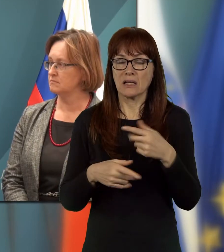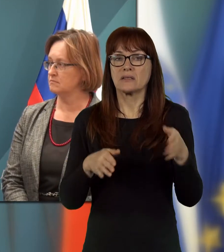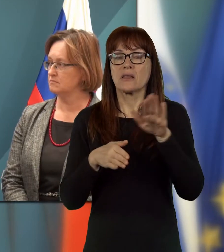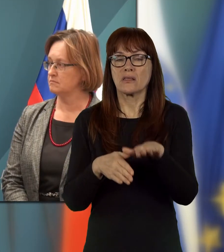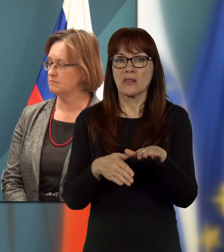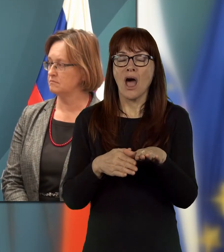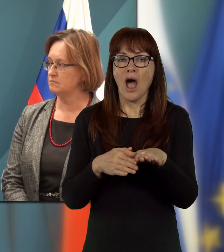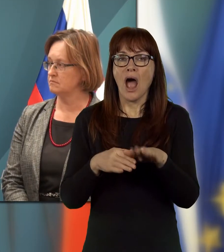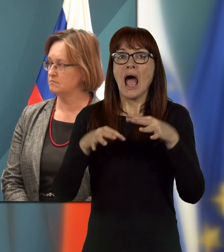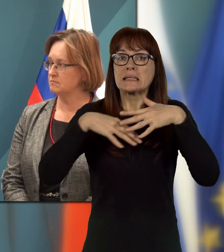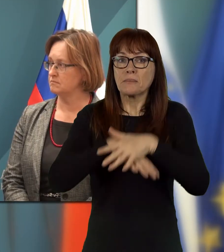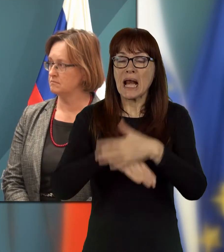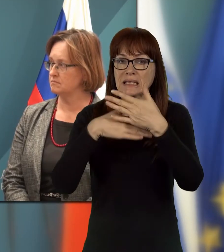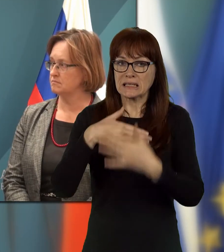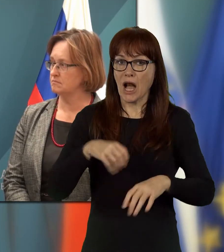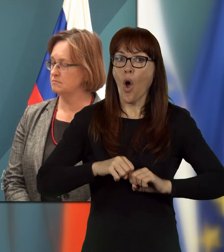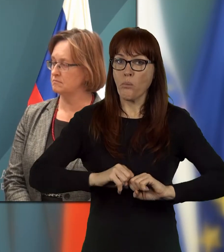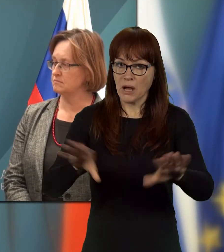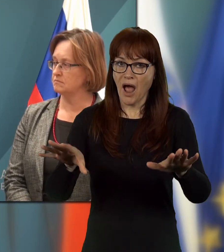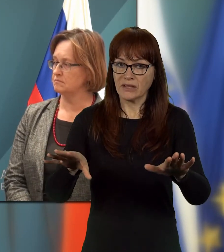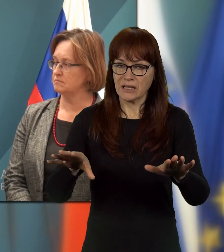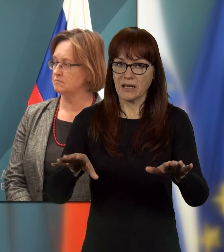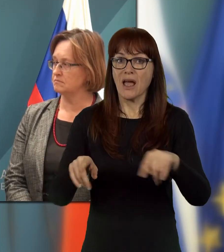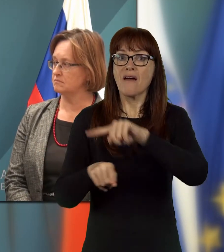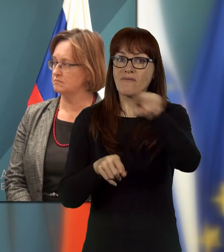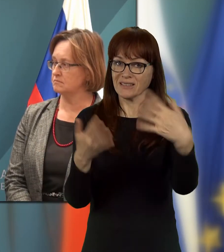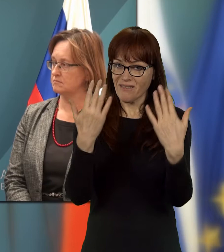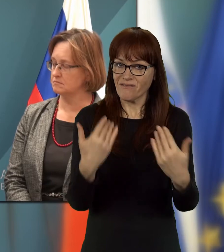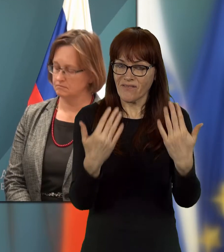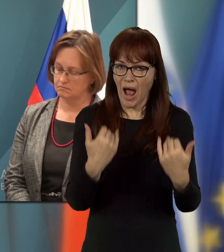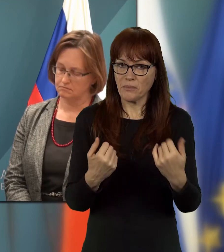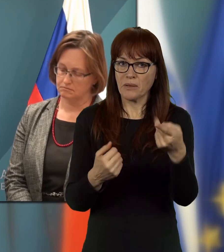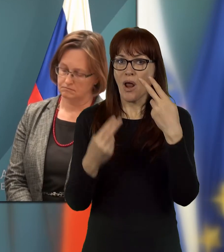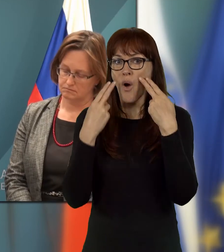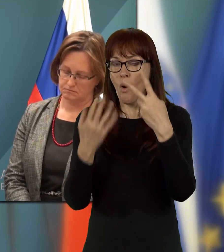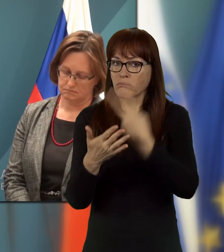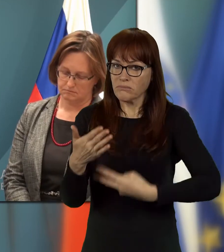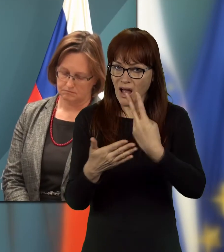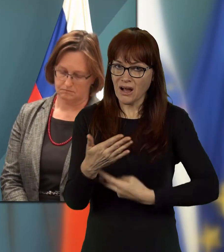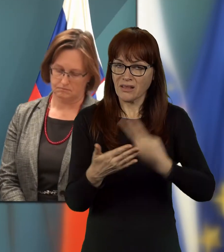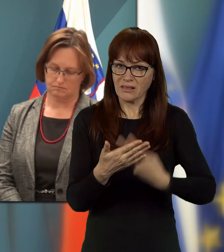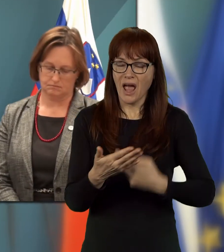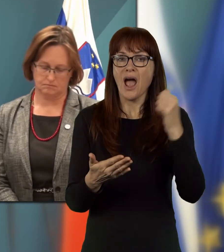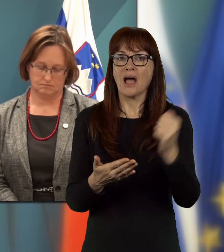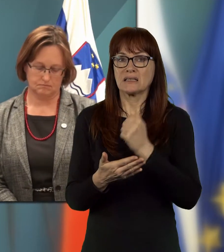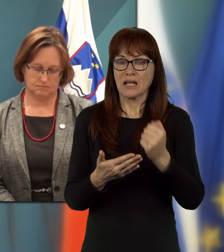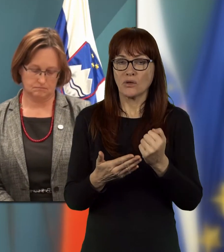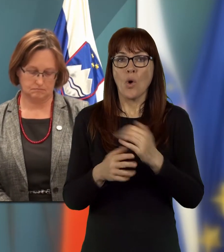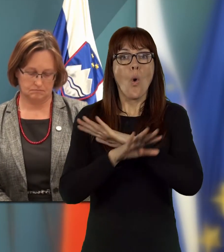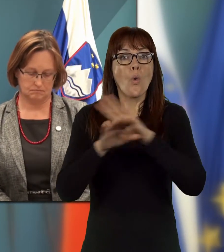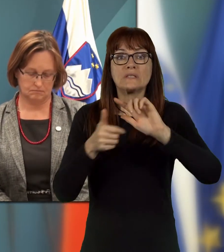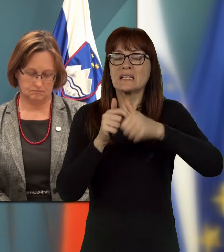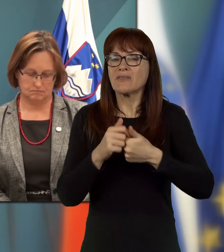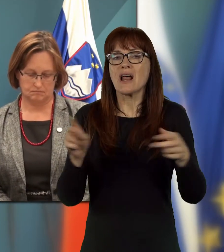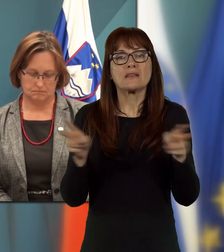tudi na spletni strani objavili in vas tudi vabim, da si ga preberete, zato ker